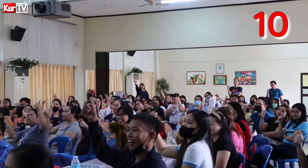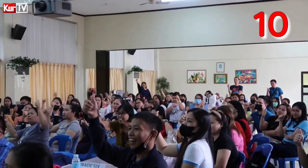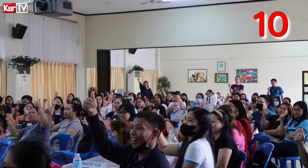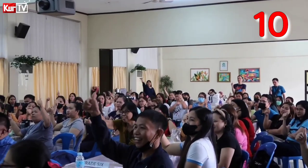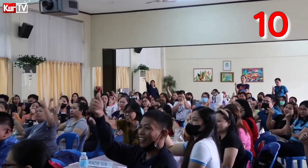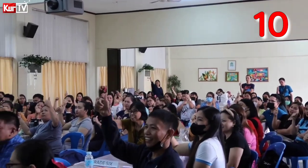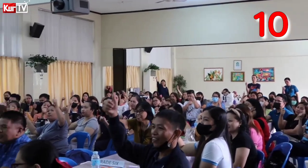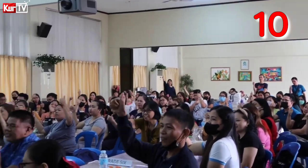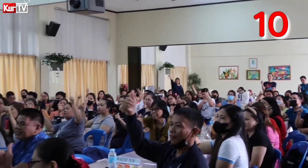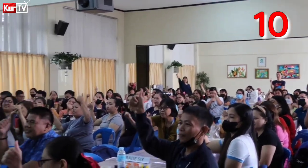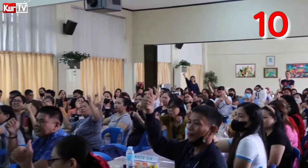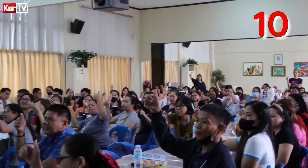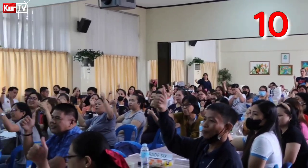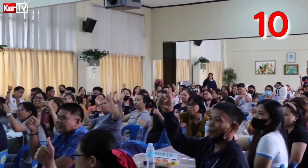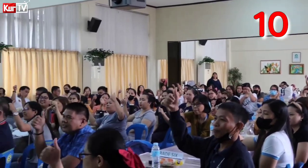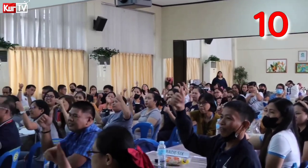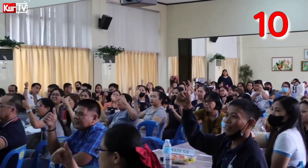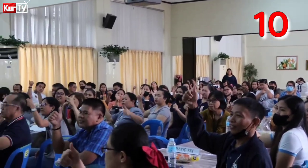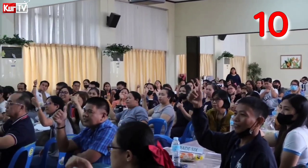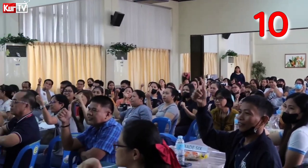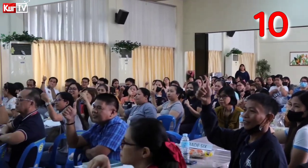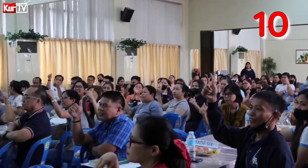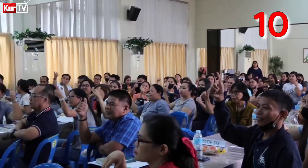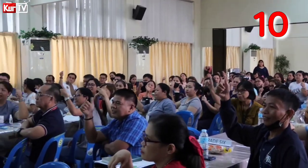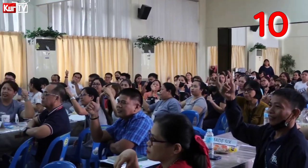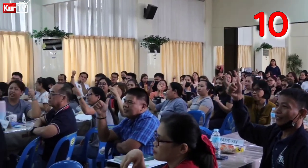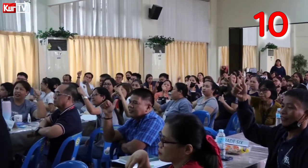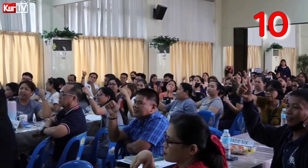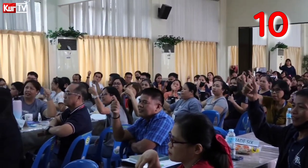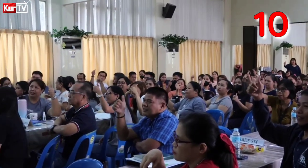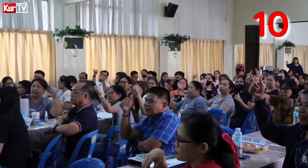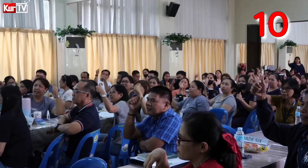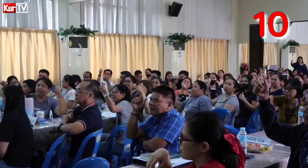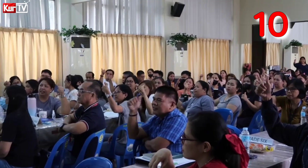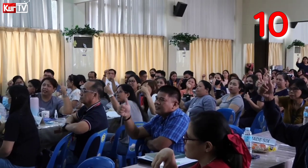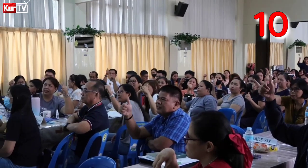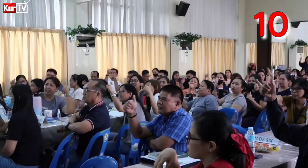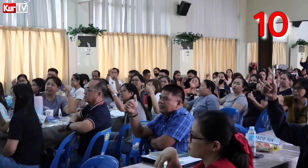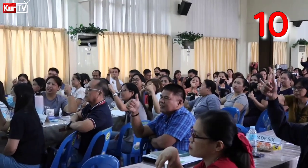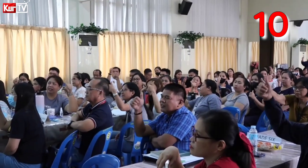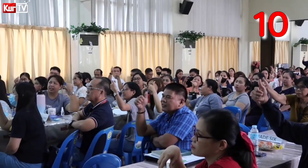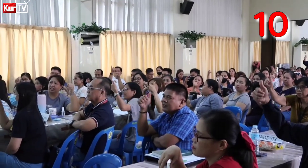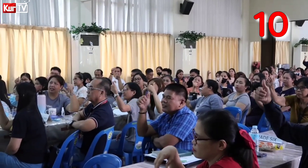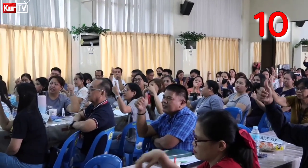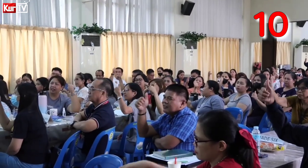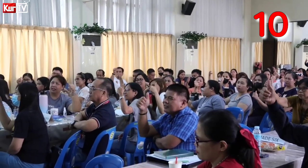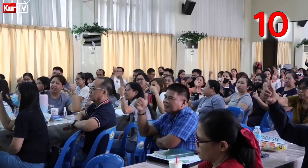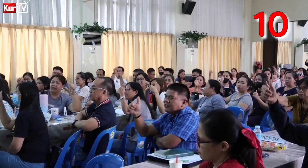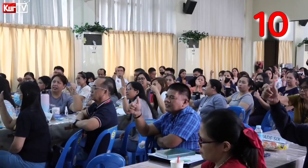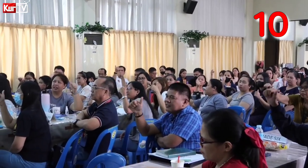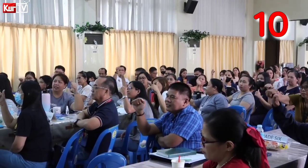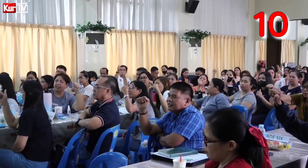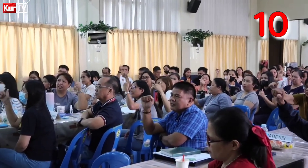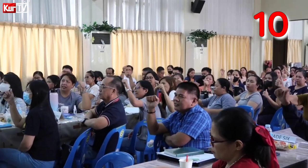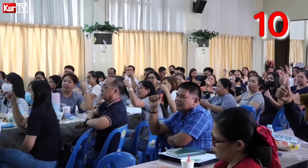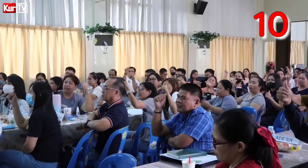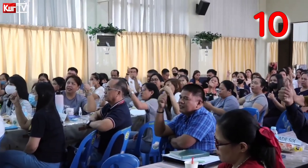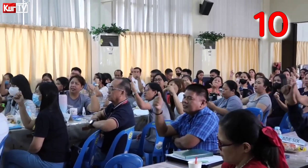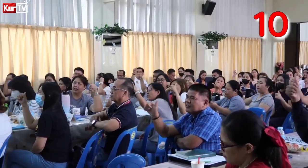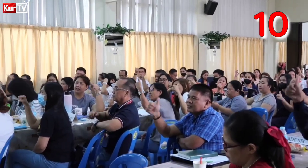Yan, ganyan-ganyan na sila. Huwag lang basta na kagalon. Ito ay considered as good or letter A. Kaya dapat nagsishift.